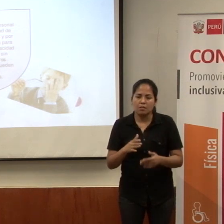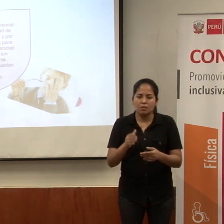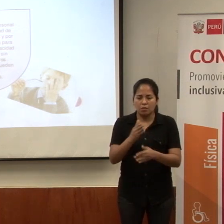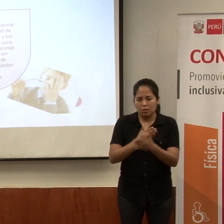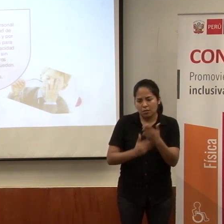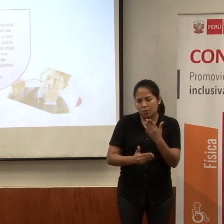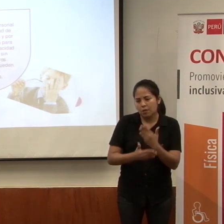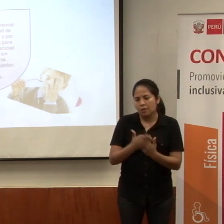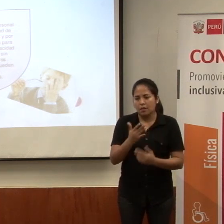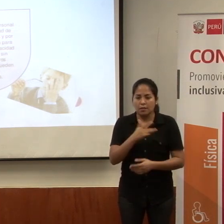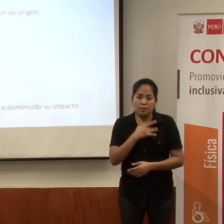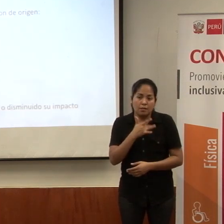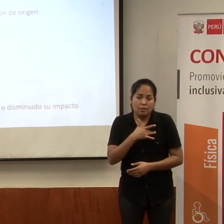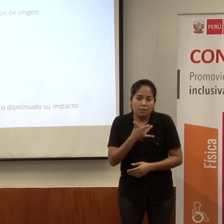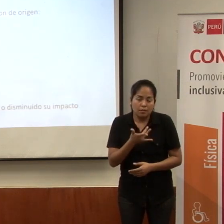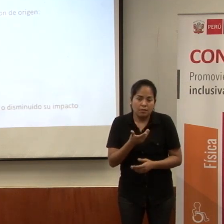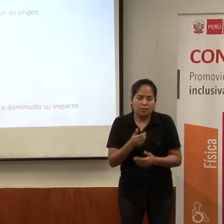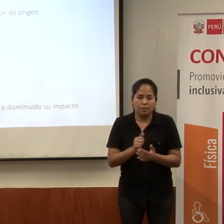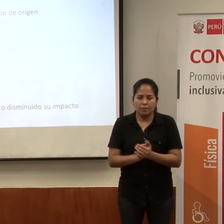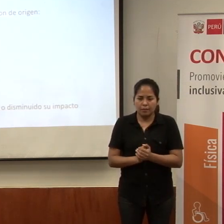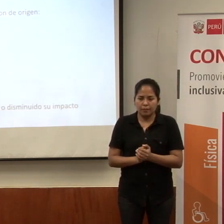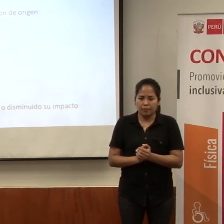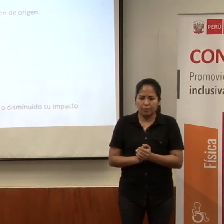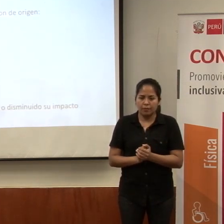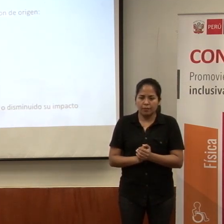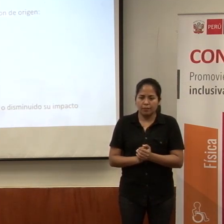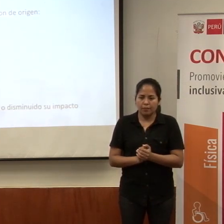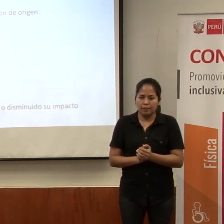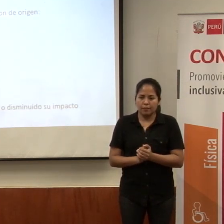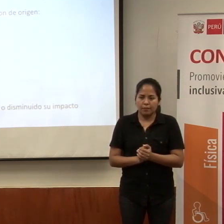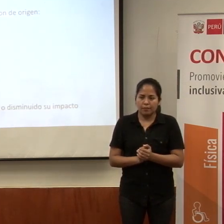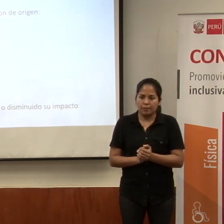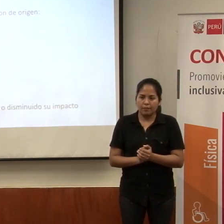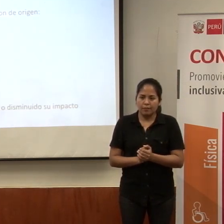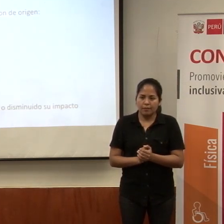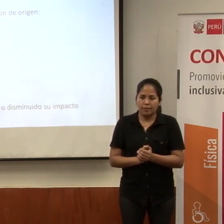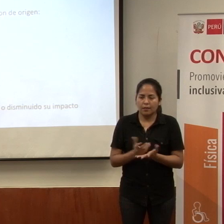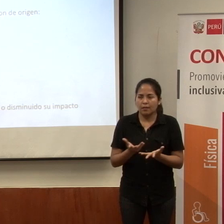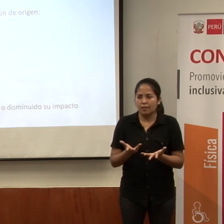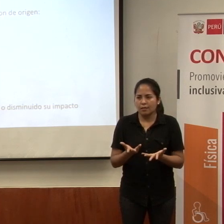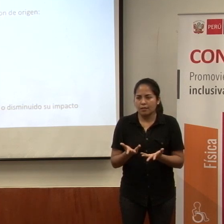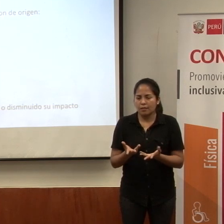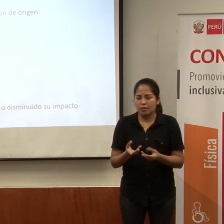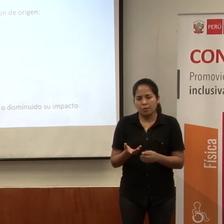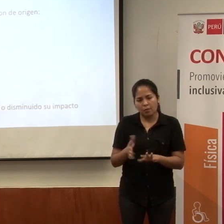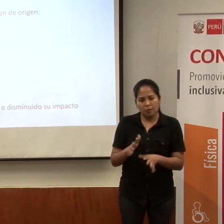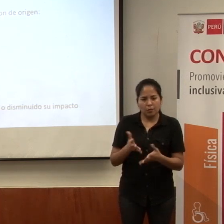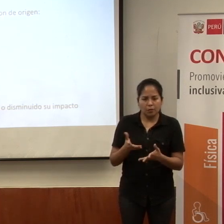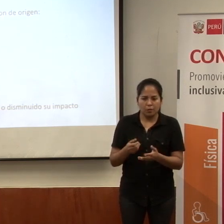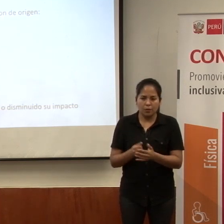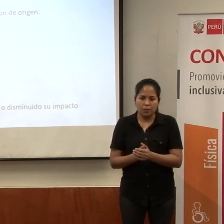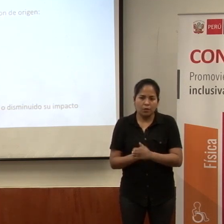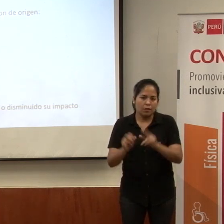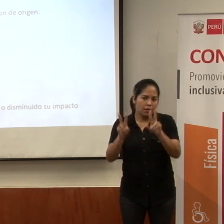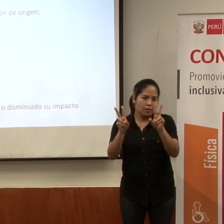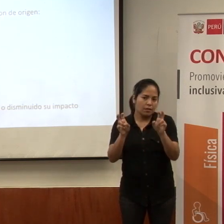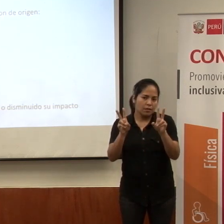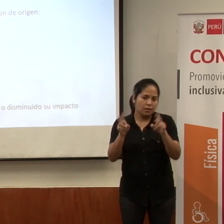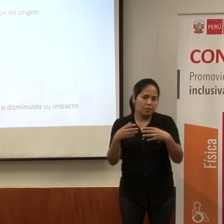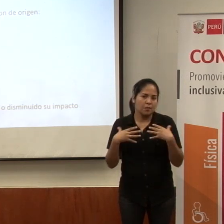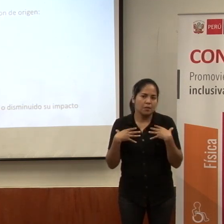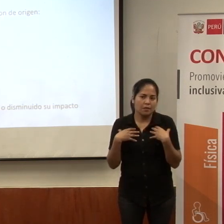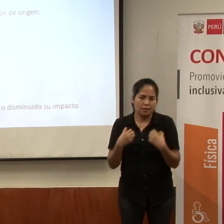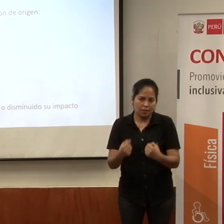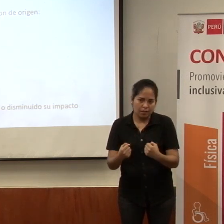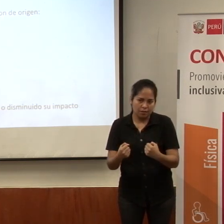la sensorial o sensitiva, ¿no es cierto? Y esto nos permite aproximarnos ya a hablar del tema de salud.